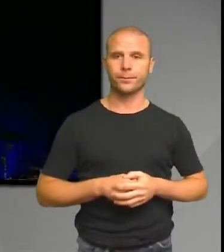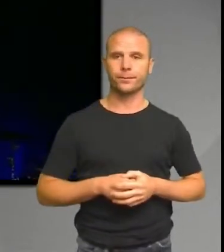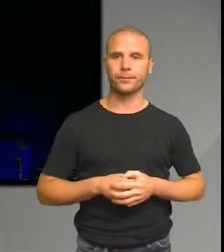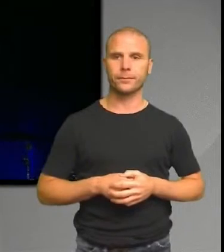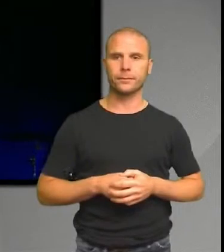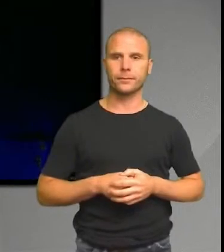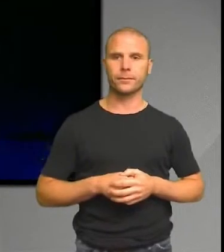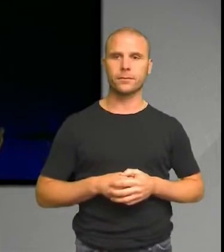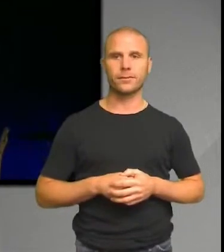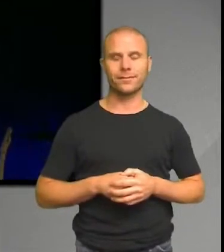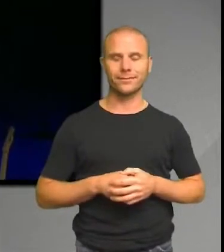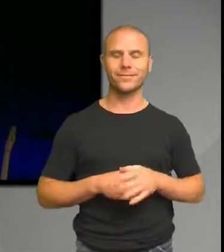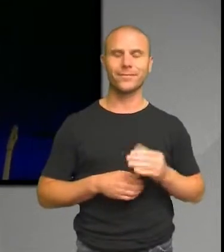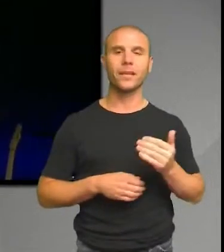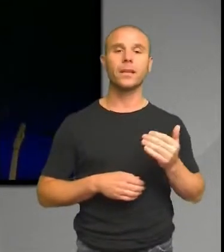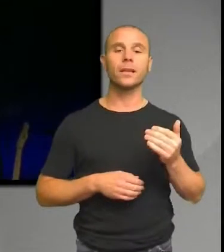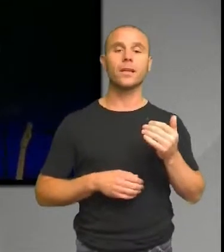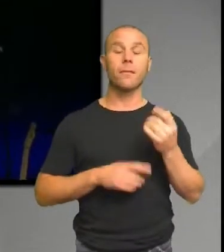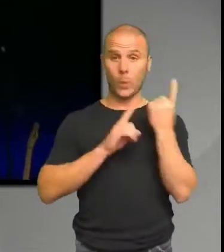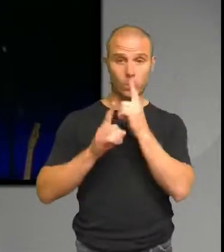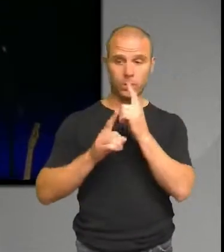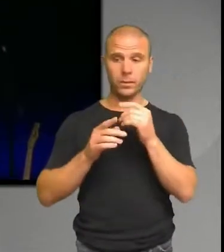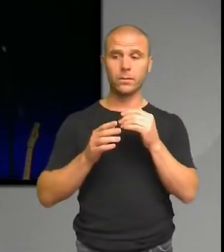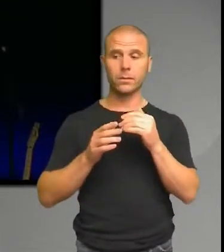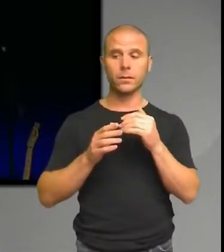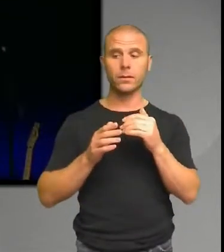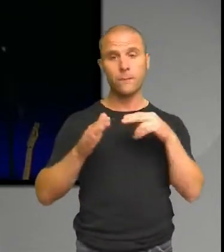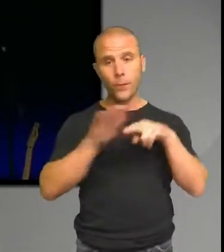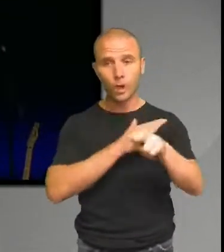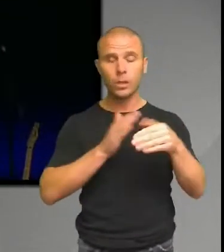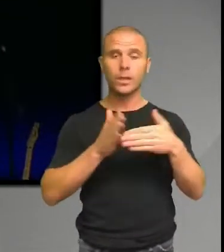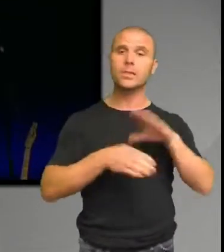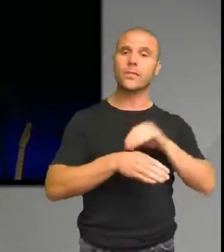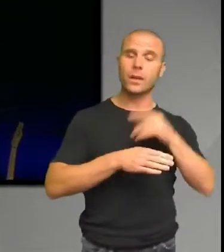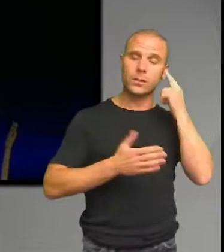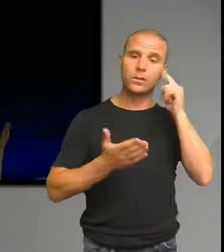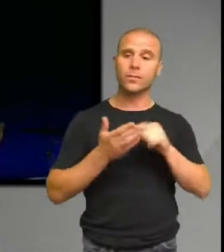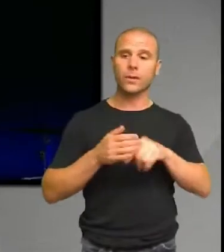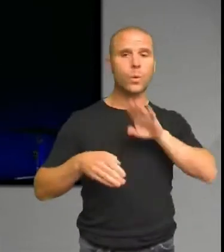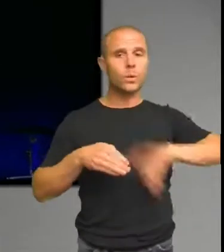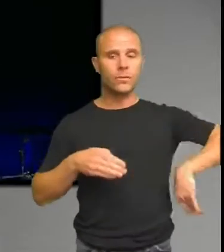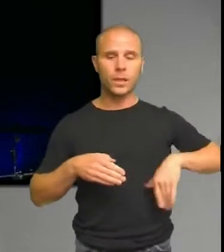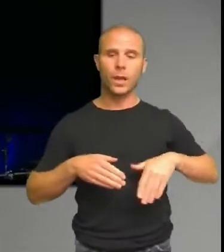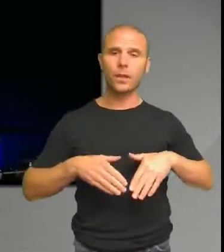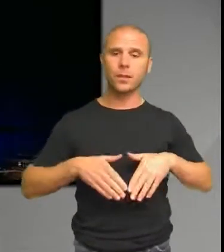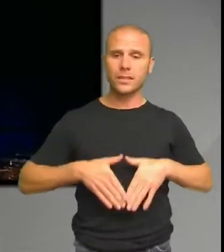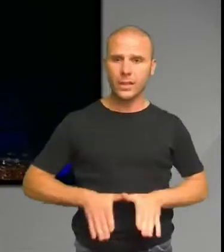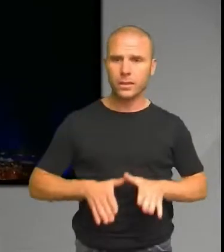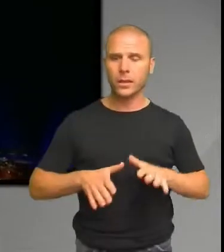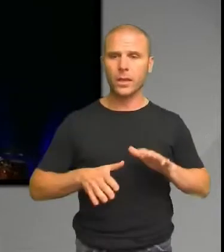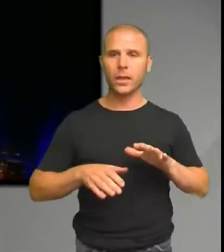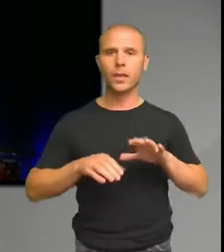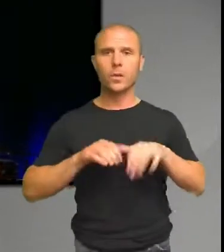Det kommer hit människor som kommer undan just dessa tre saker. Svält, grov kriminalitet och krig i deras